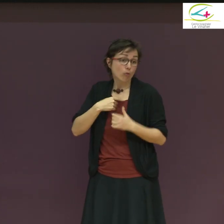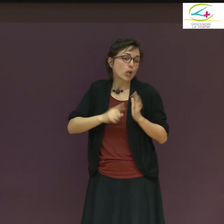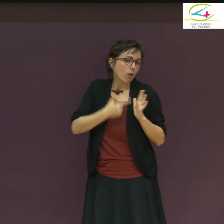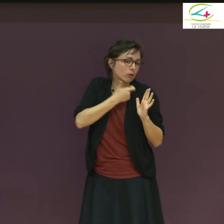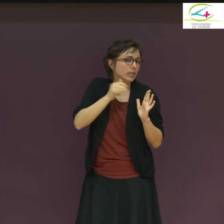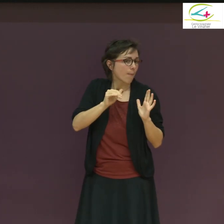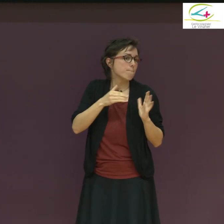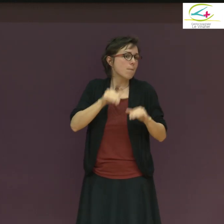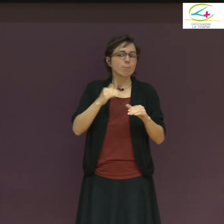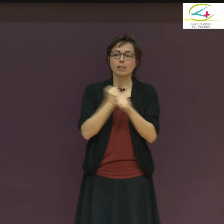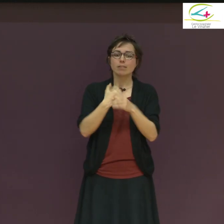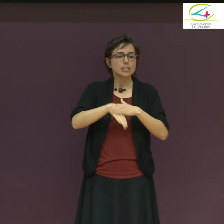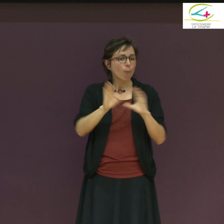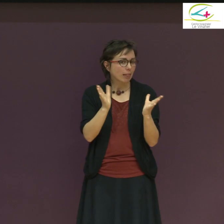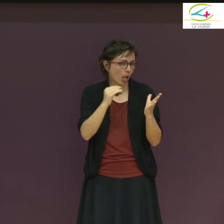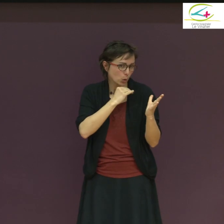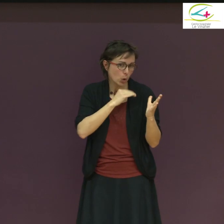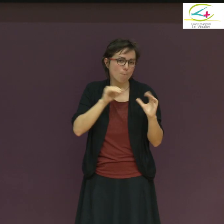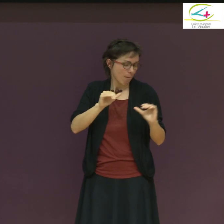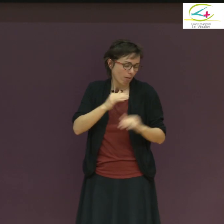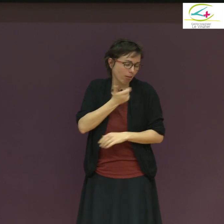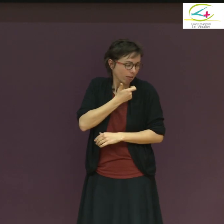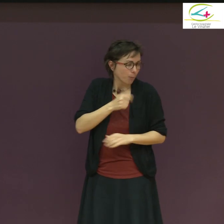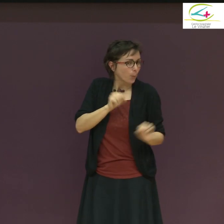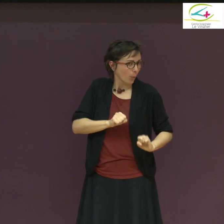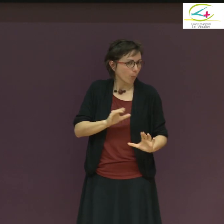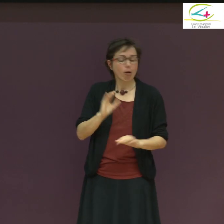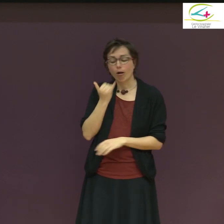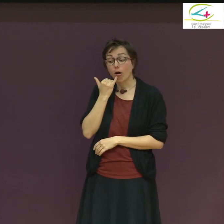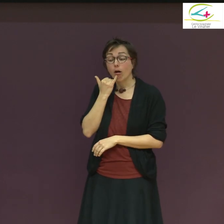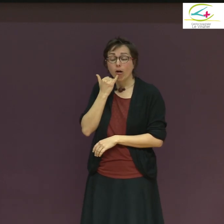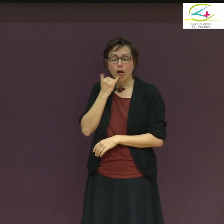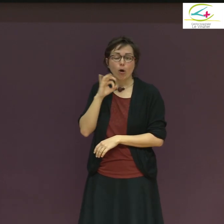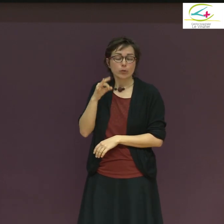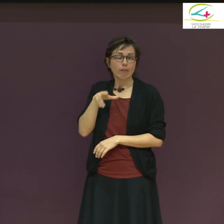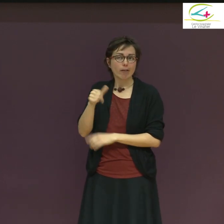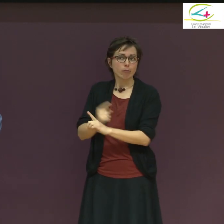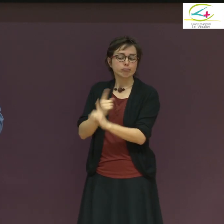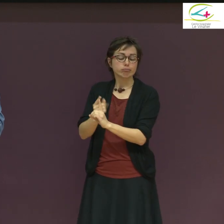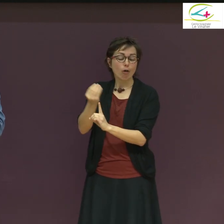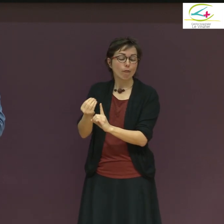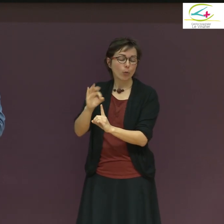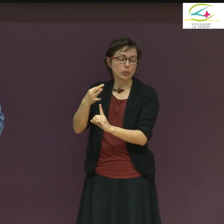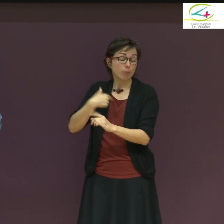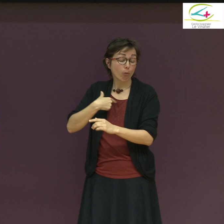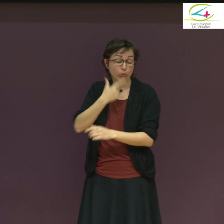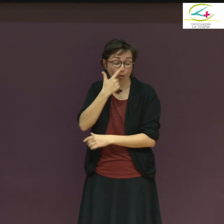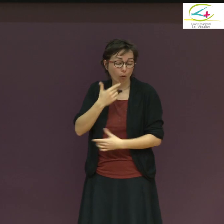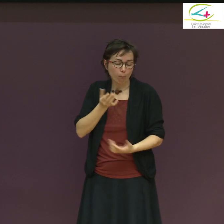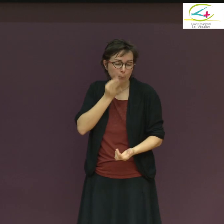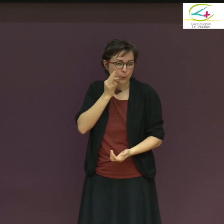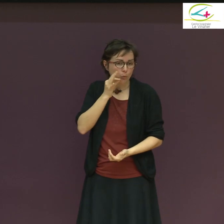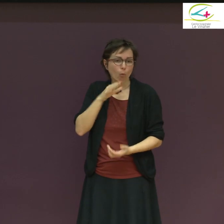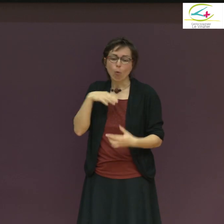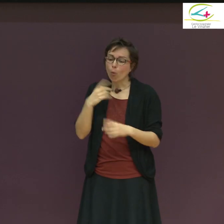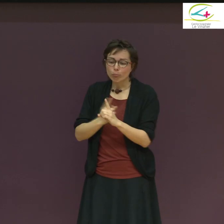un peu. De temps en temps. Et il se dit, je vais aller le voir, mais en se disant, ça va être tranquille, je vais pouvoir aller manger